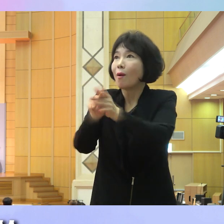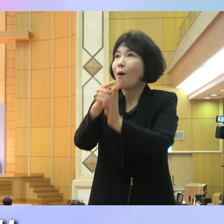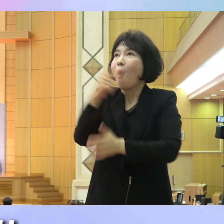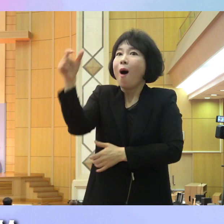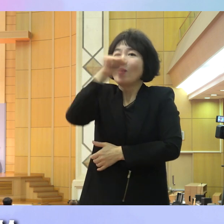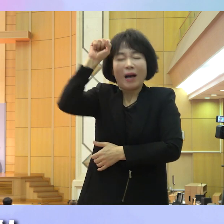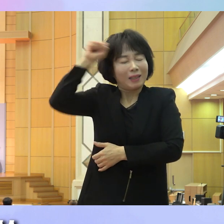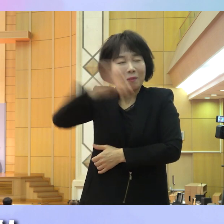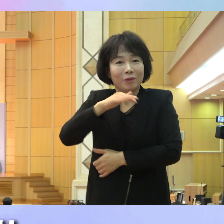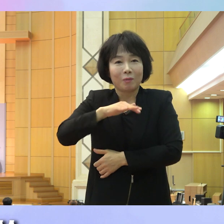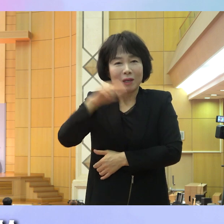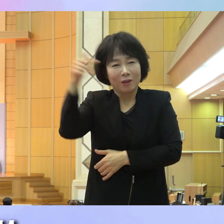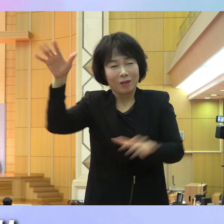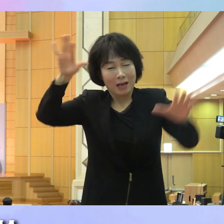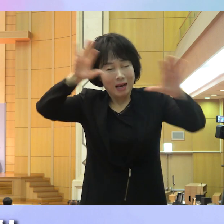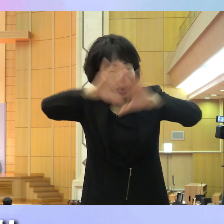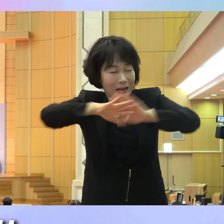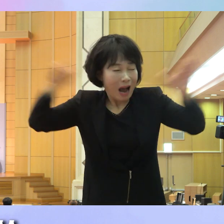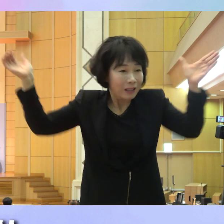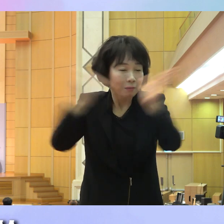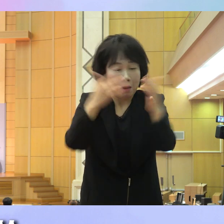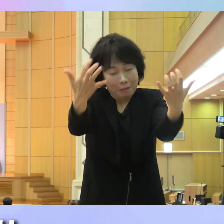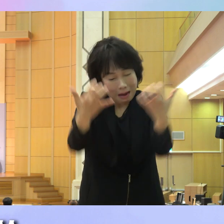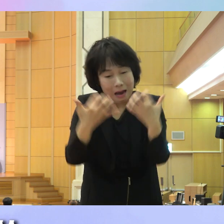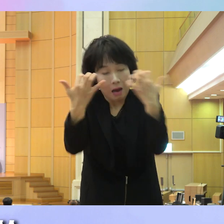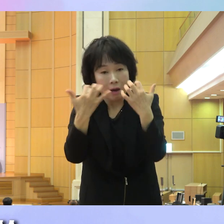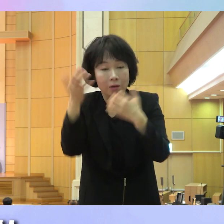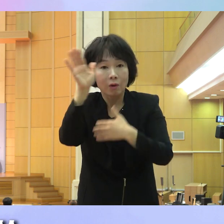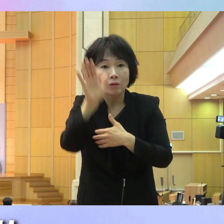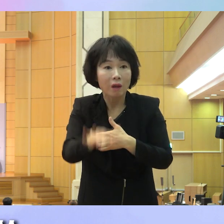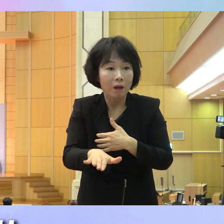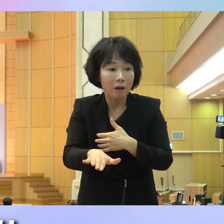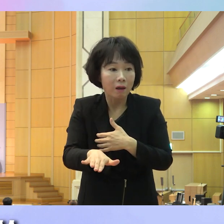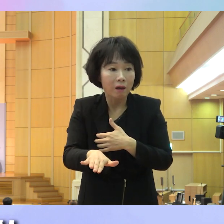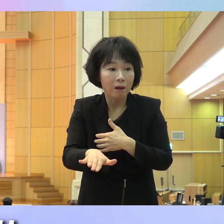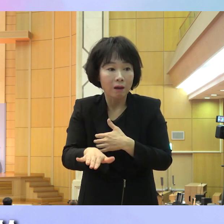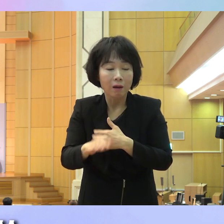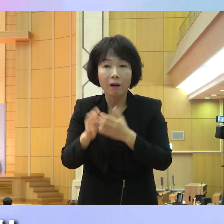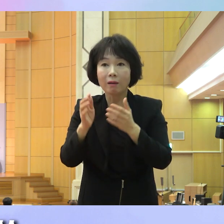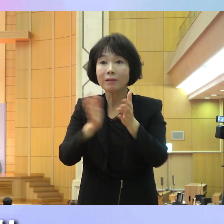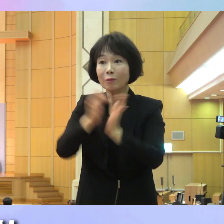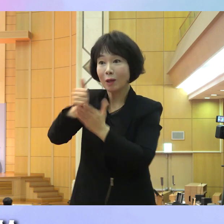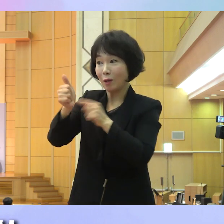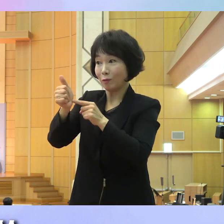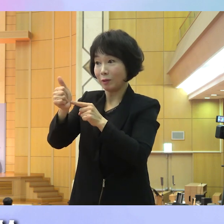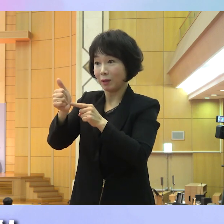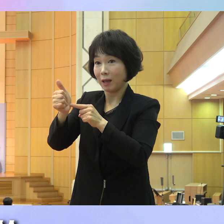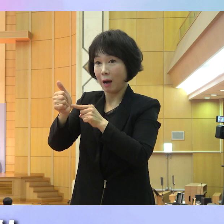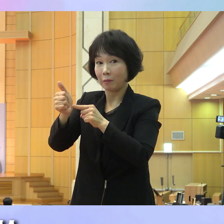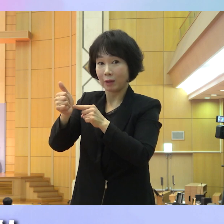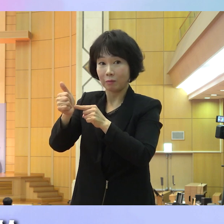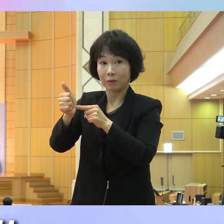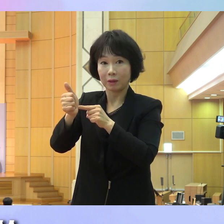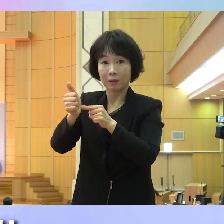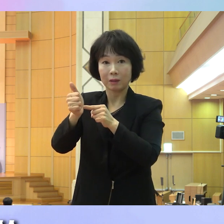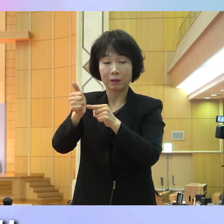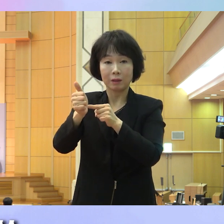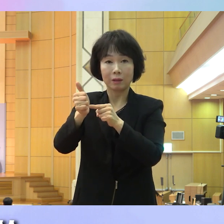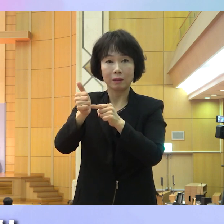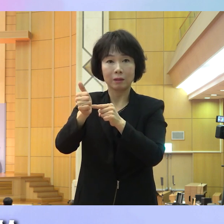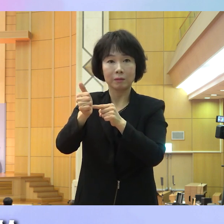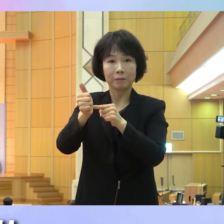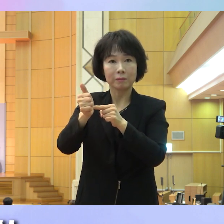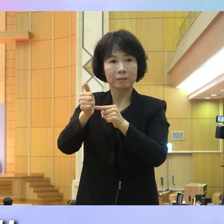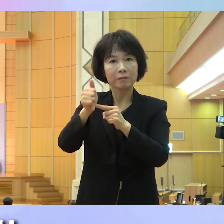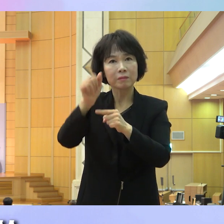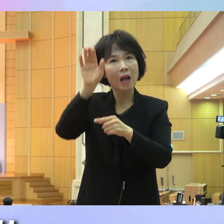이른 아침부터 찾아와서 줄을 섰는데 예수님이 십자가 지신다고 그런